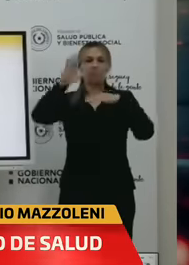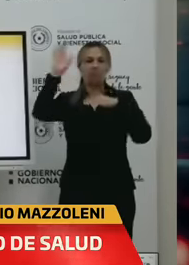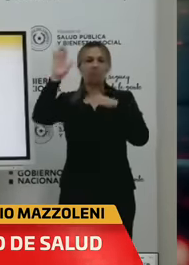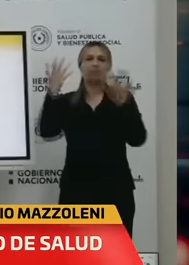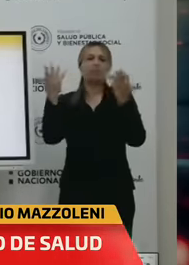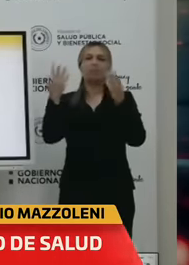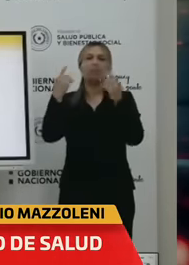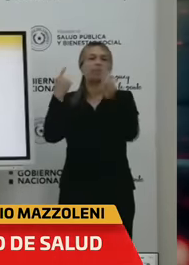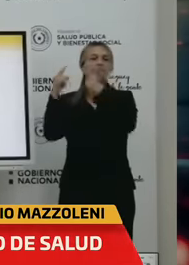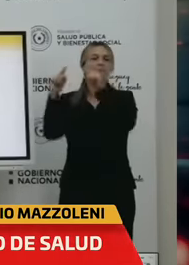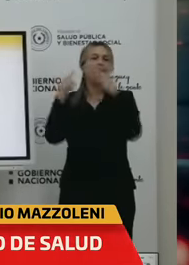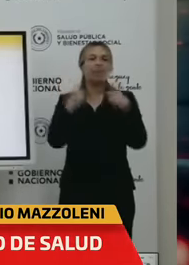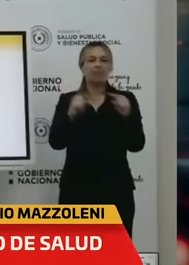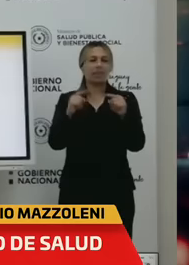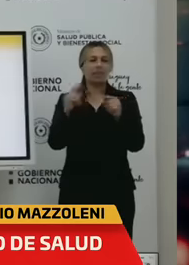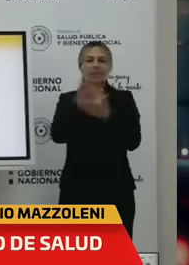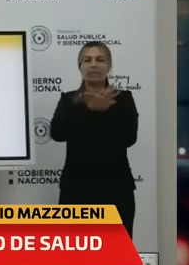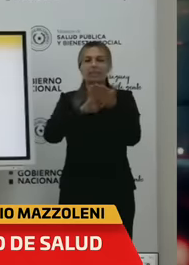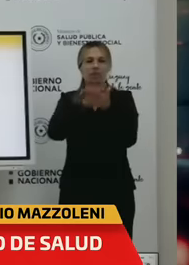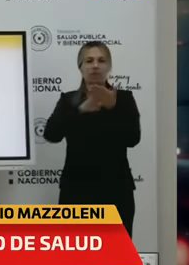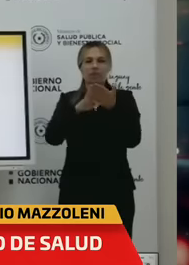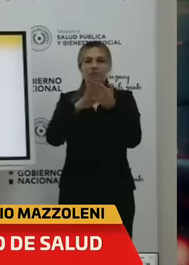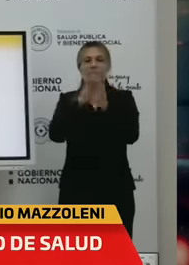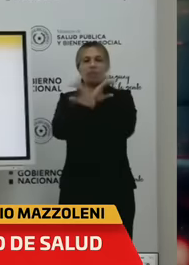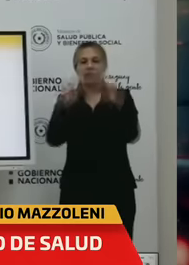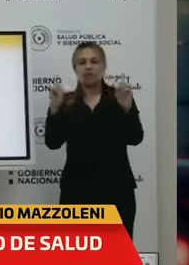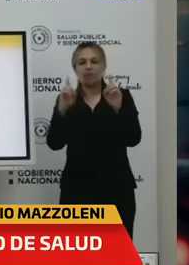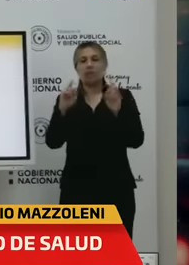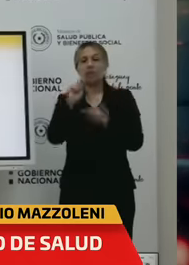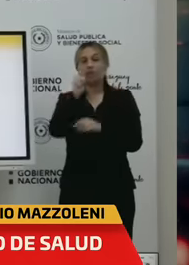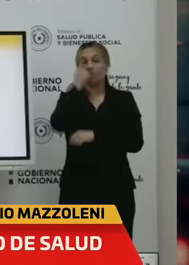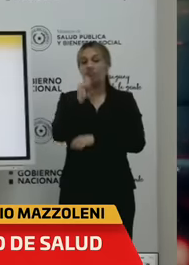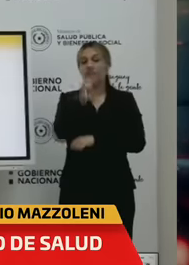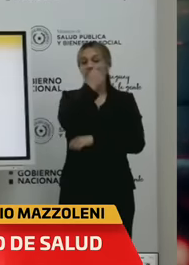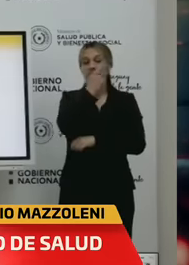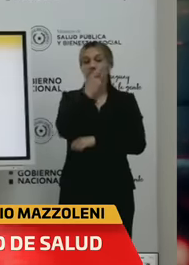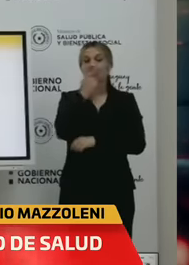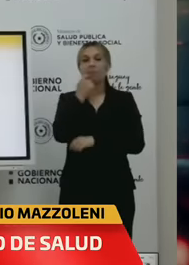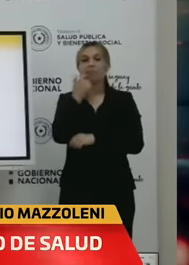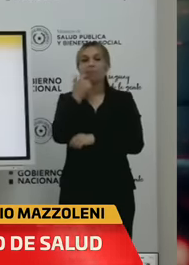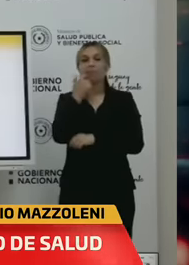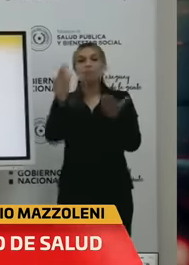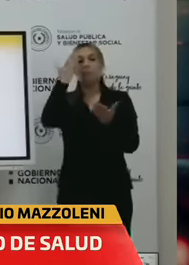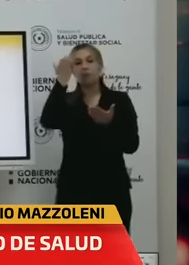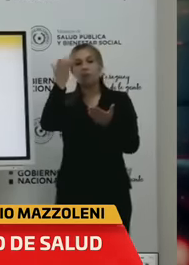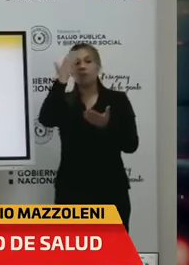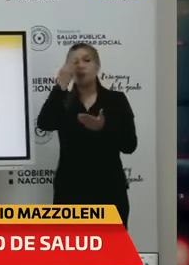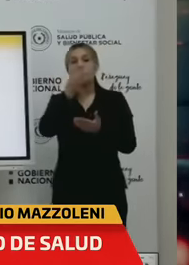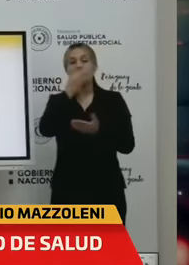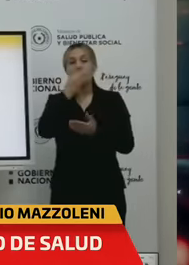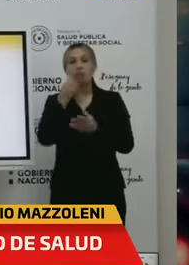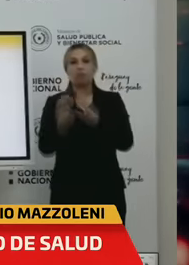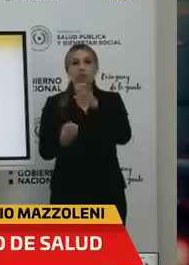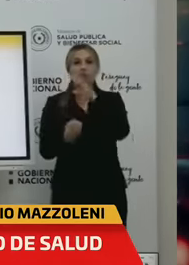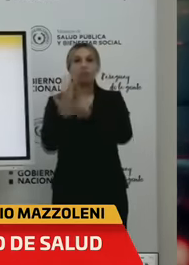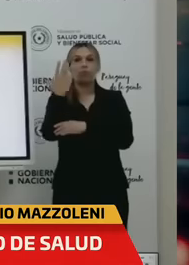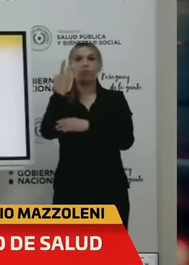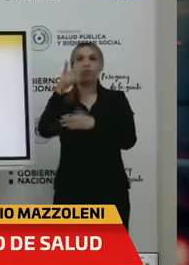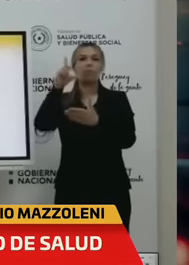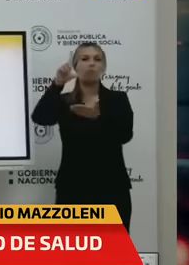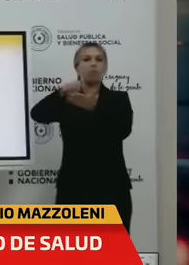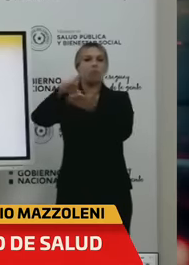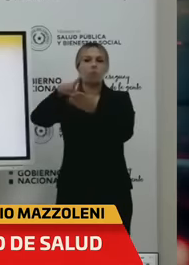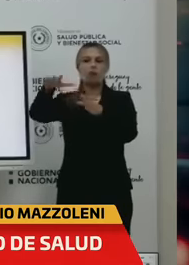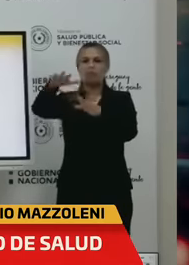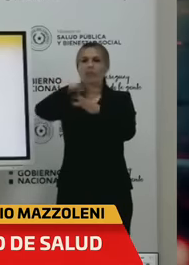no saca la otra. Y lo que el testeo se hace de una manera cuando hay un caso nuevo